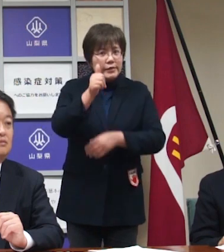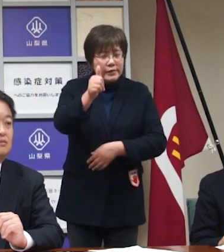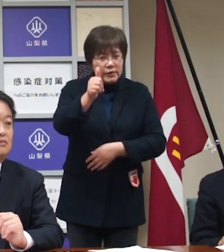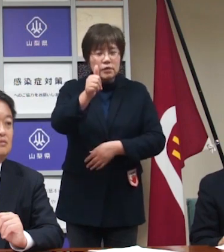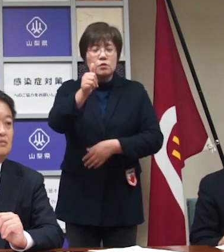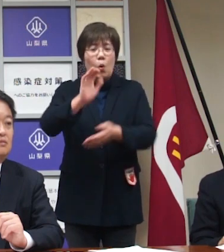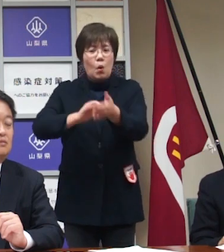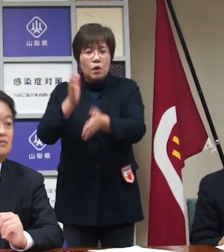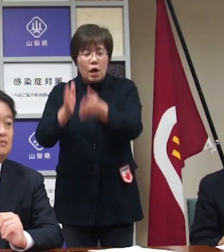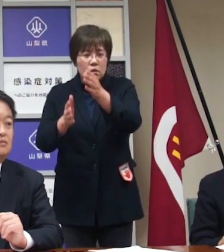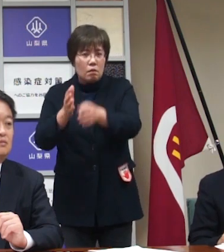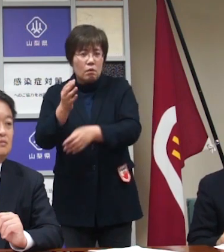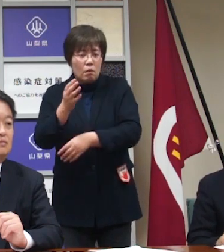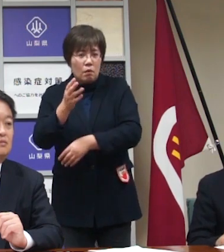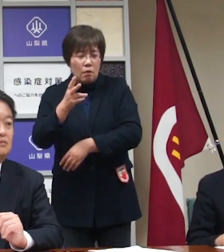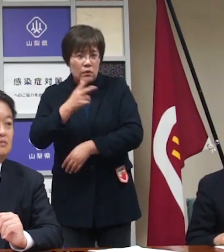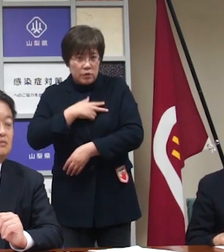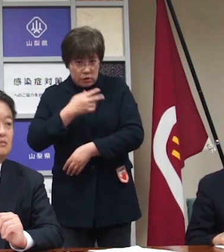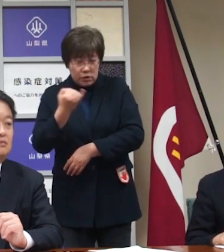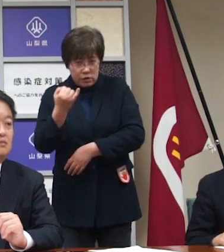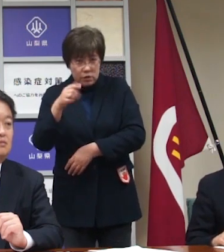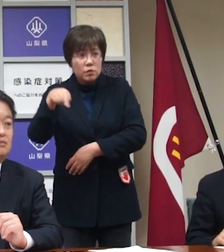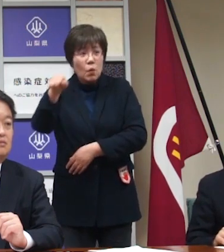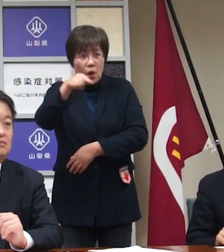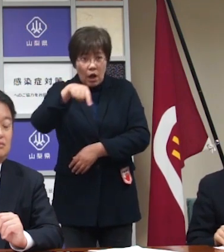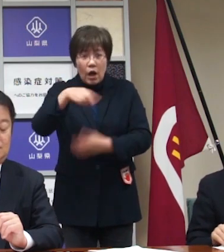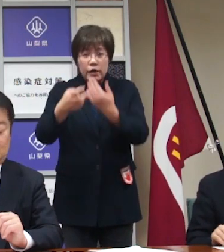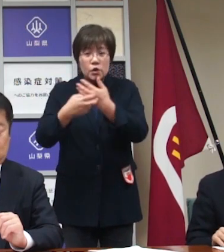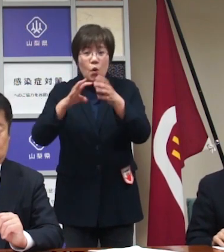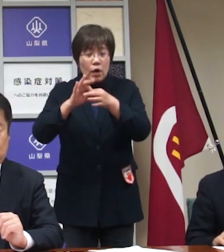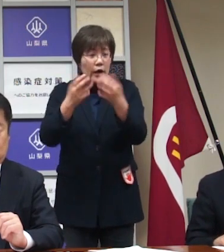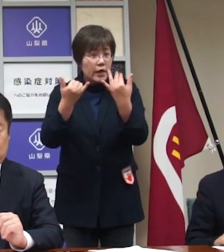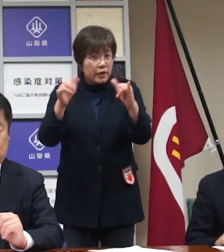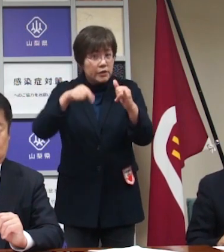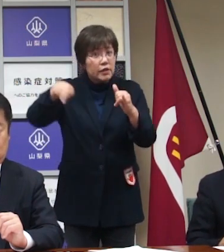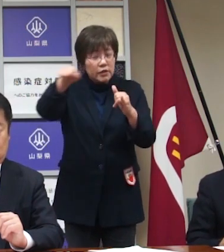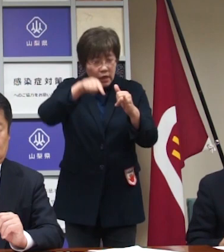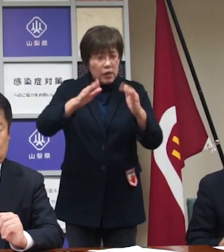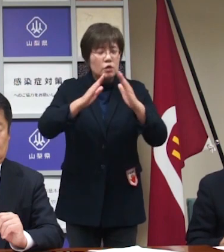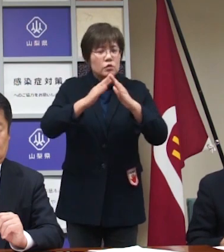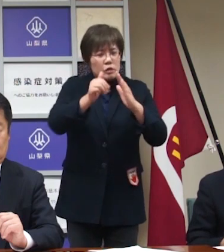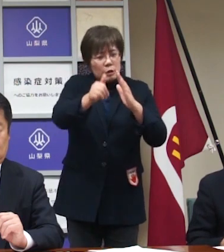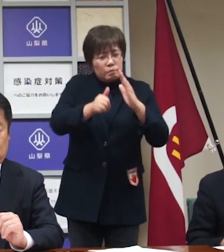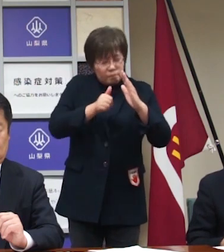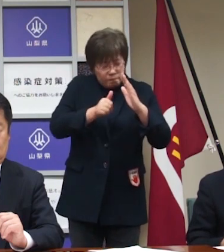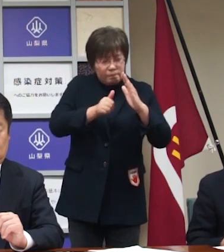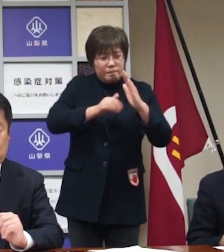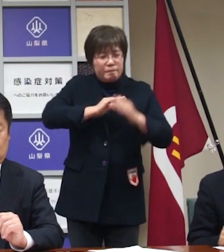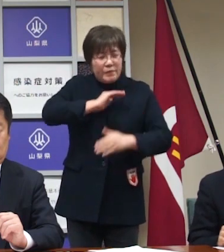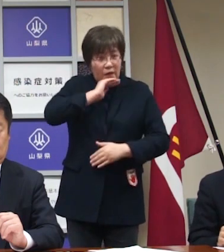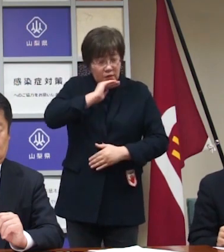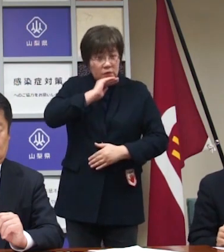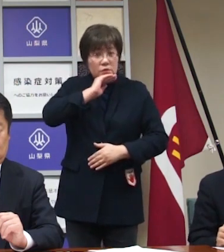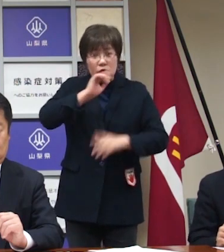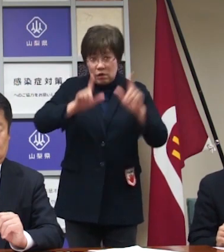患者さんで、自粛を求めているということでよろしいでしょうか。 そこ